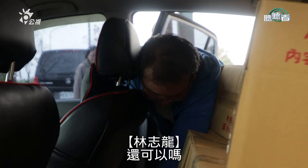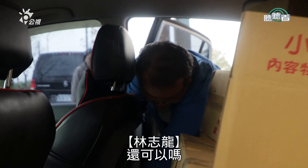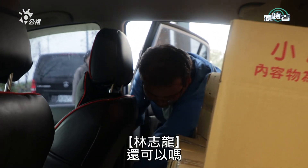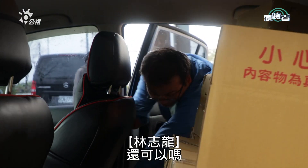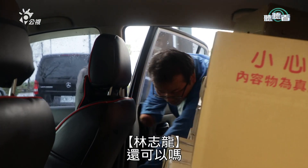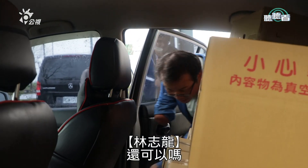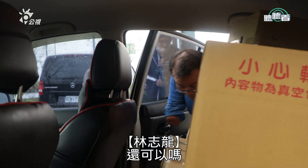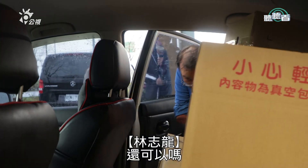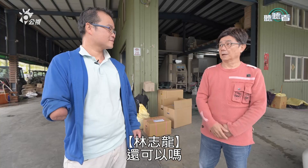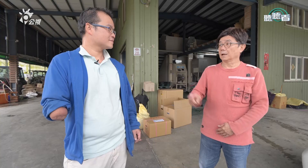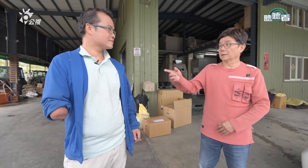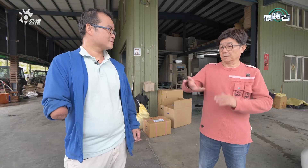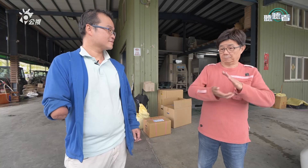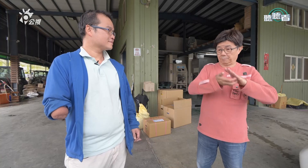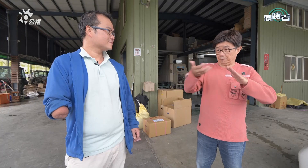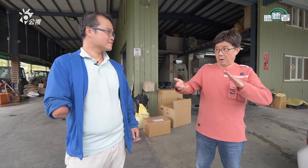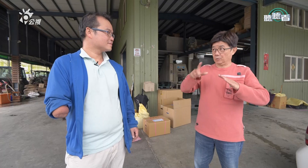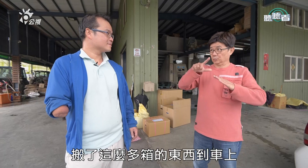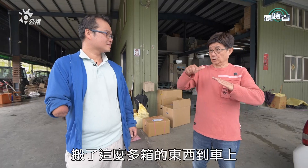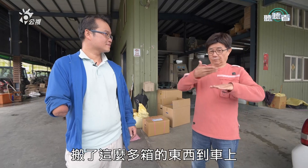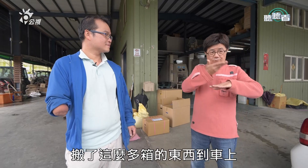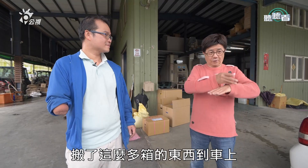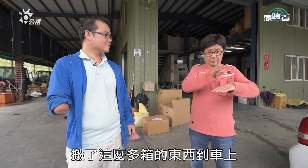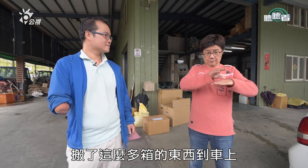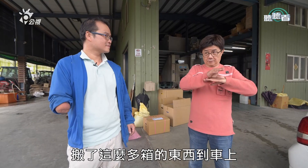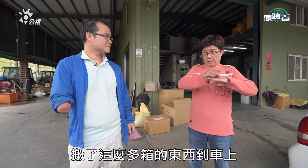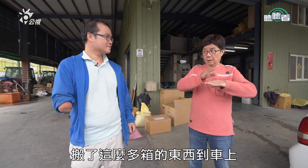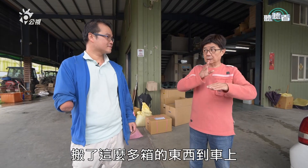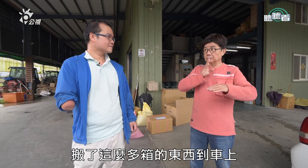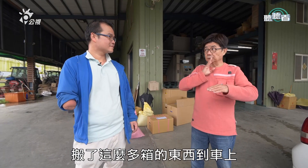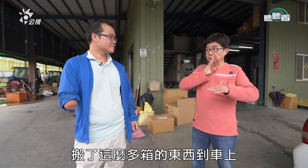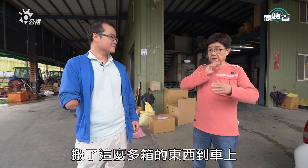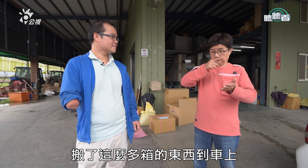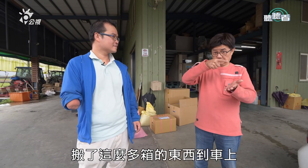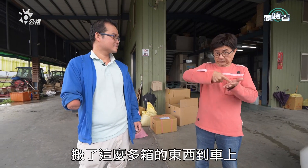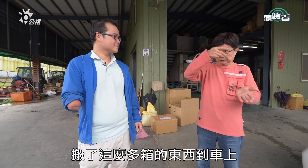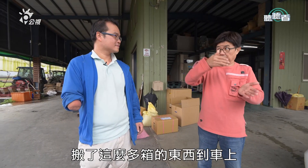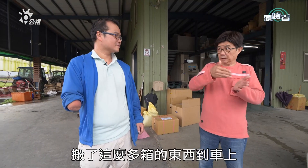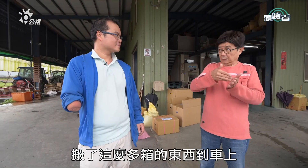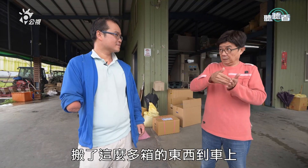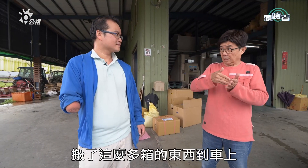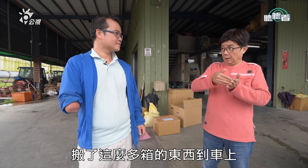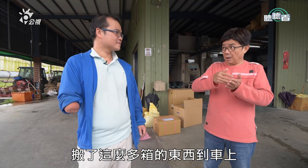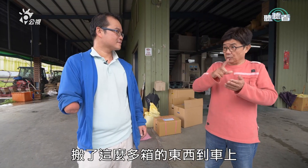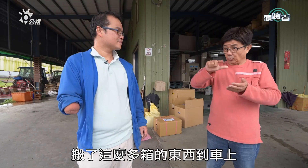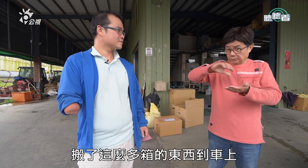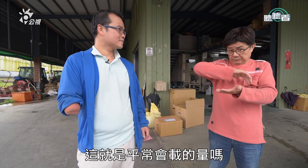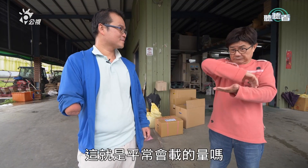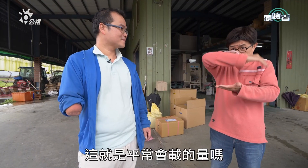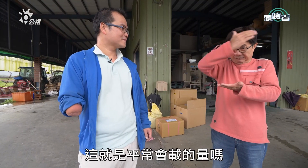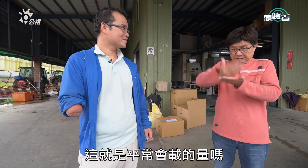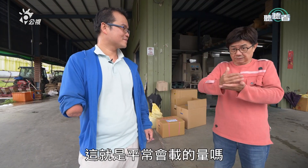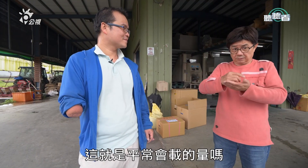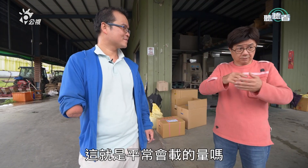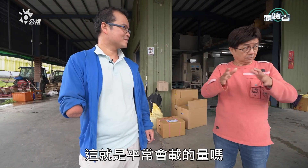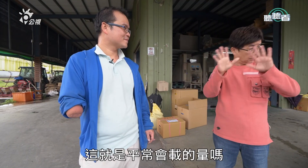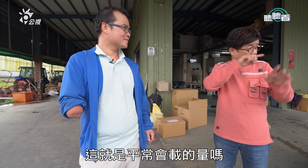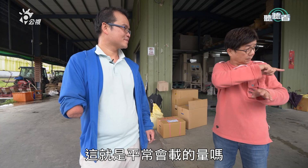可以吗？ 搬了这么多箱的东西到车上，这就是平常会载